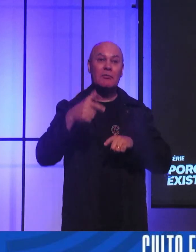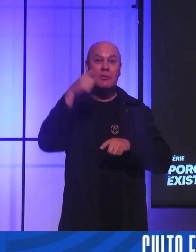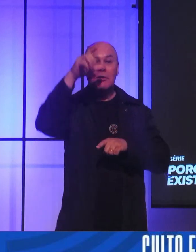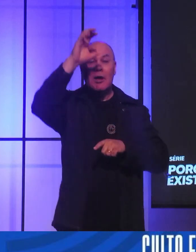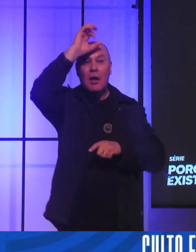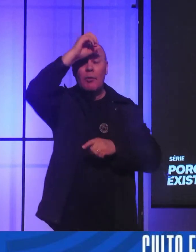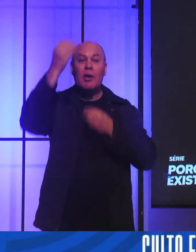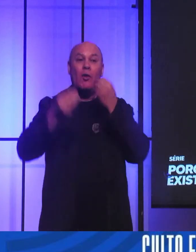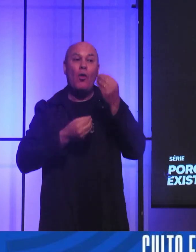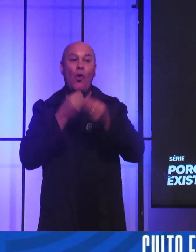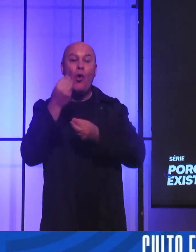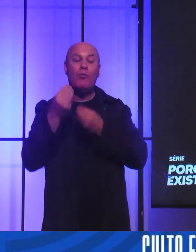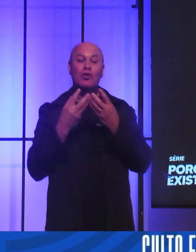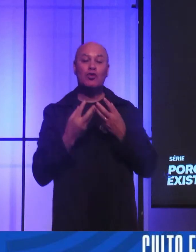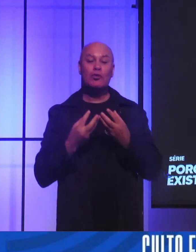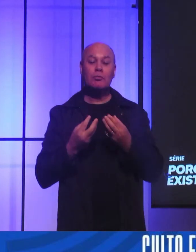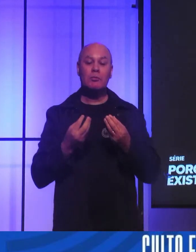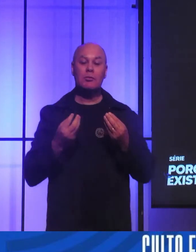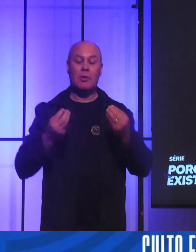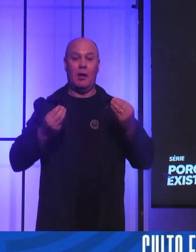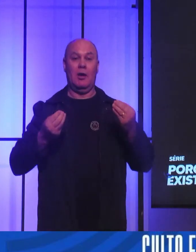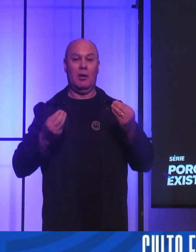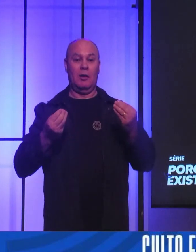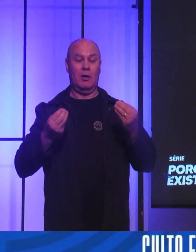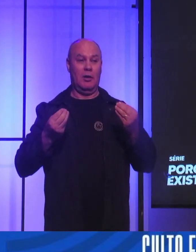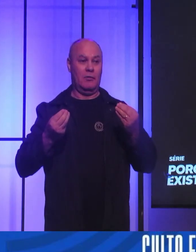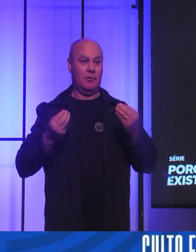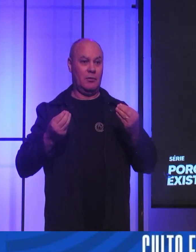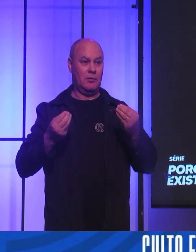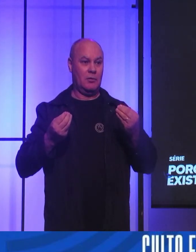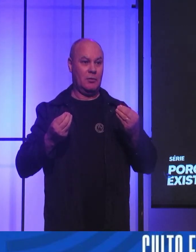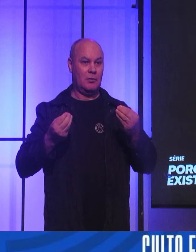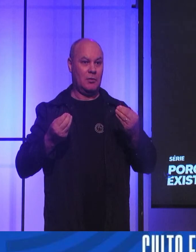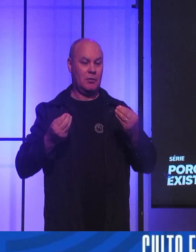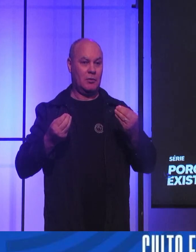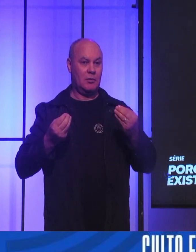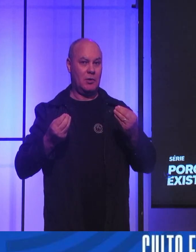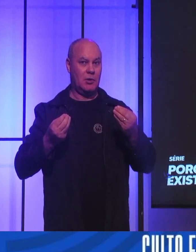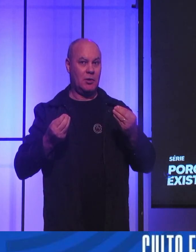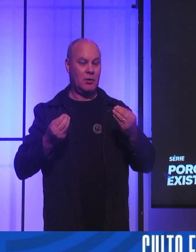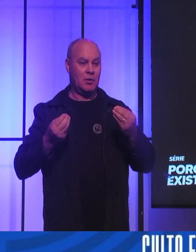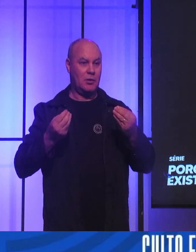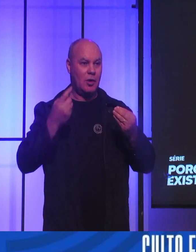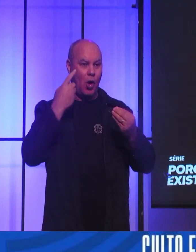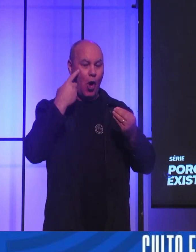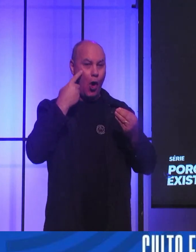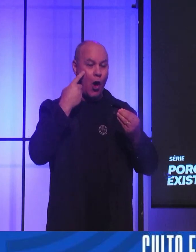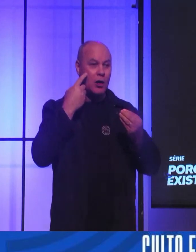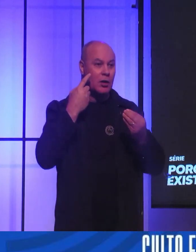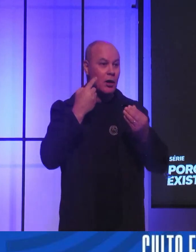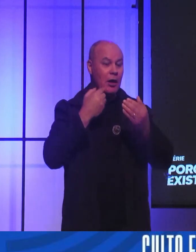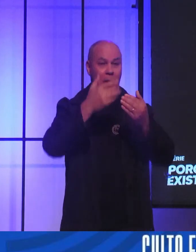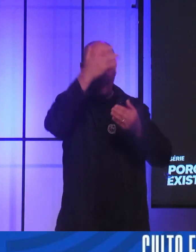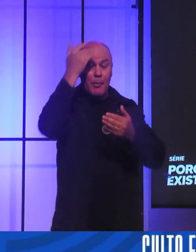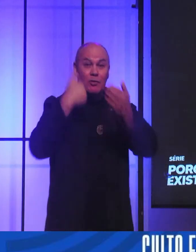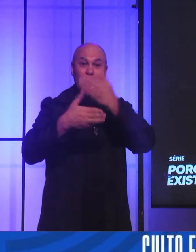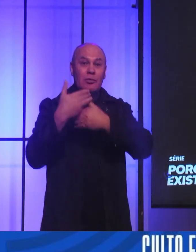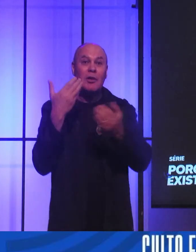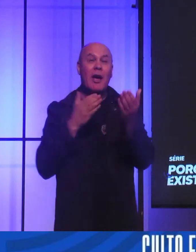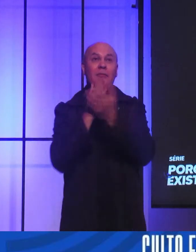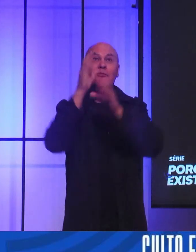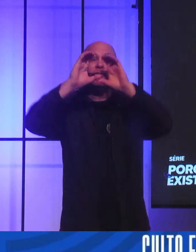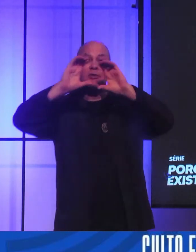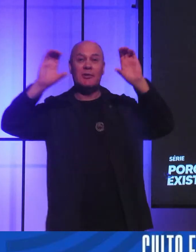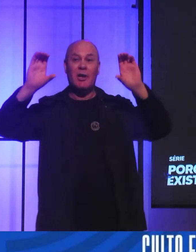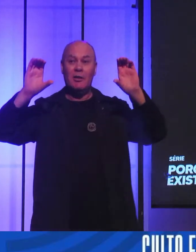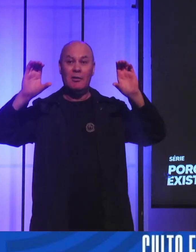as pessoas que querem ir para o céu agora. Se eu perguntasse quem aqui quer ir para o inferno, ninguém quer ir para o inferno. Mas se eu dissesse quem quer ir para o céu, todo mundo vai